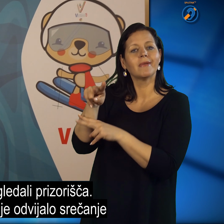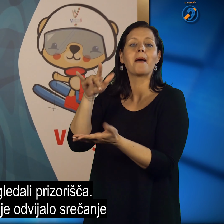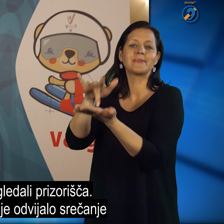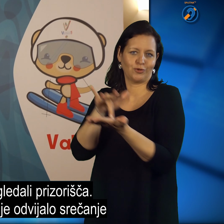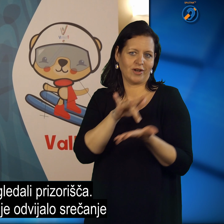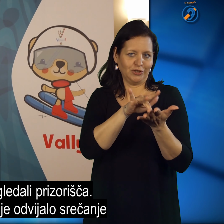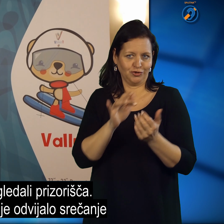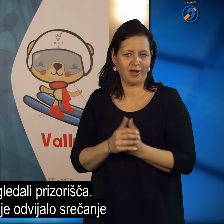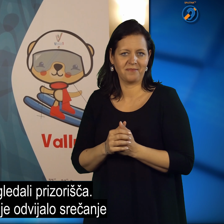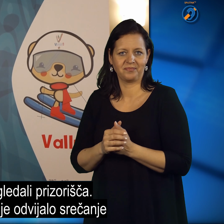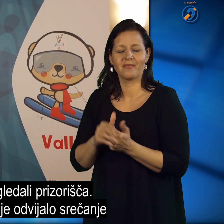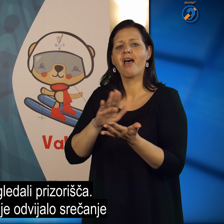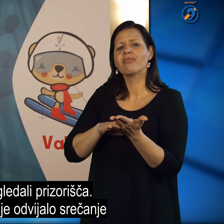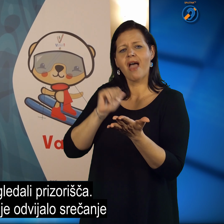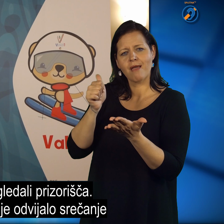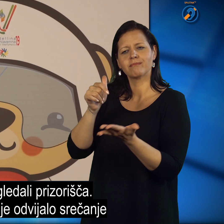ogledali prizorišča.